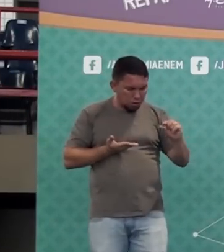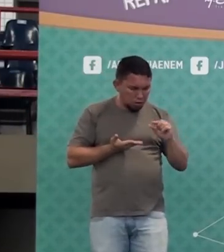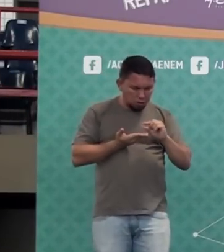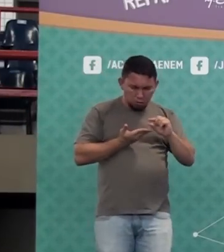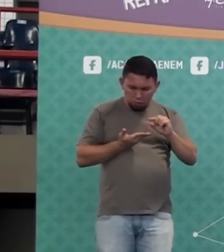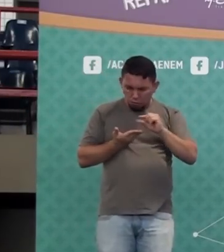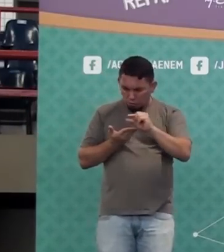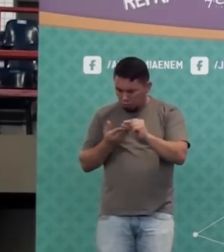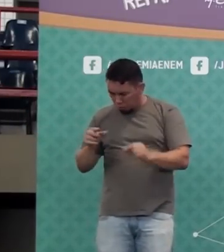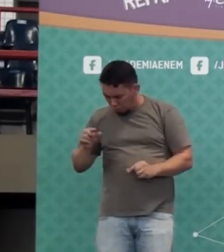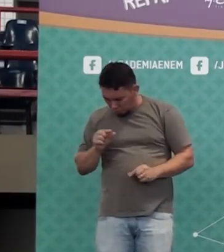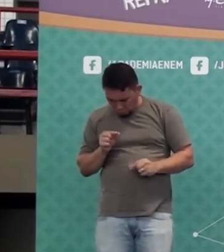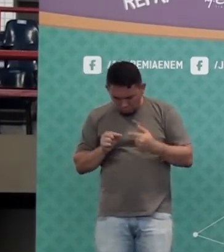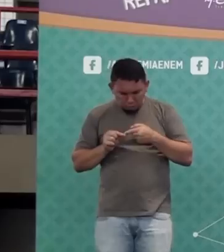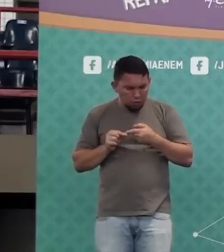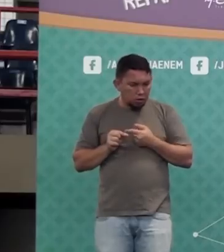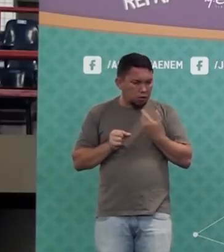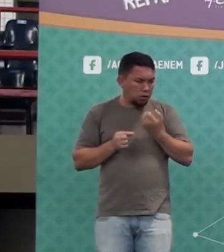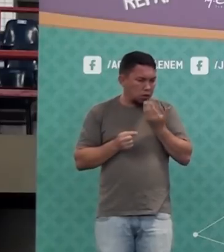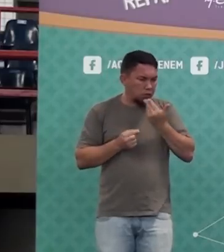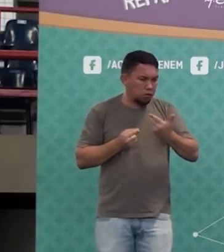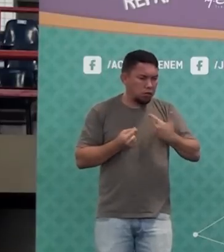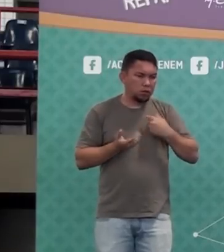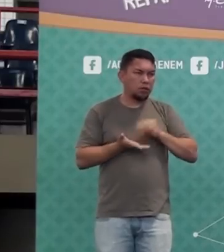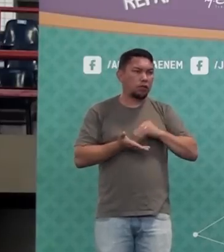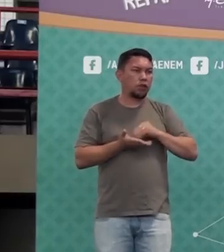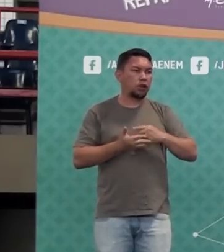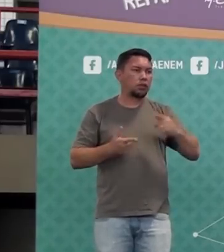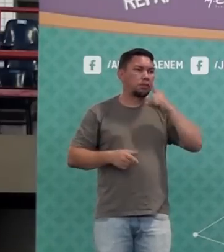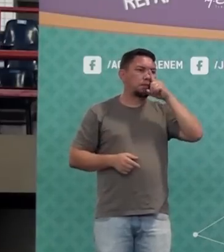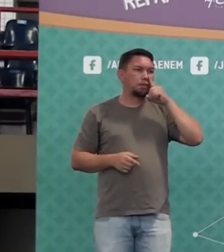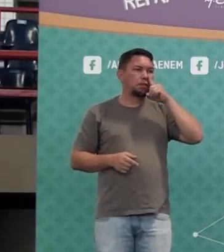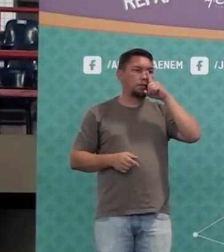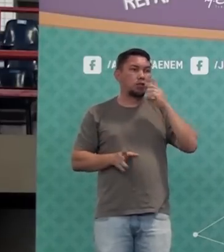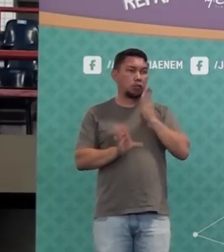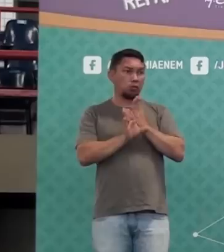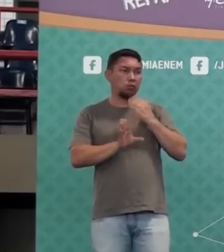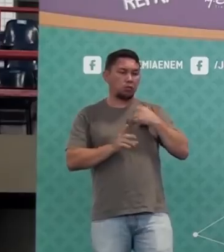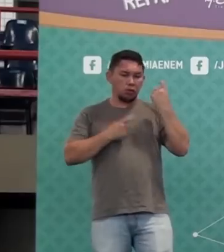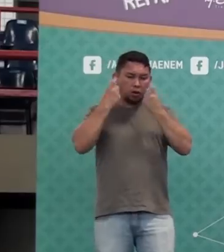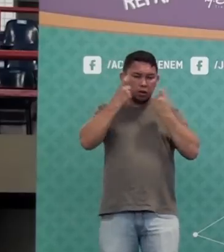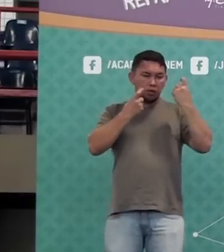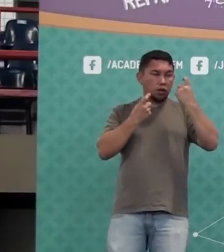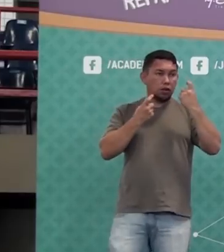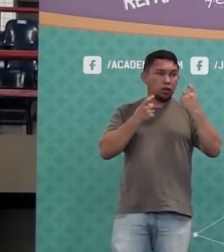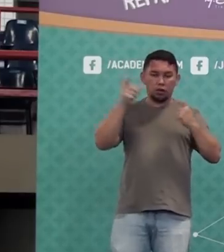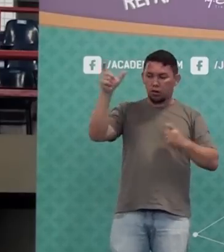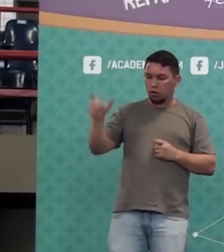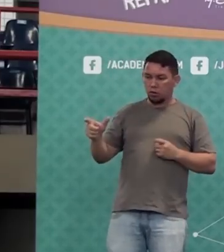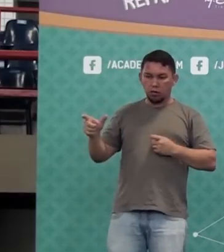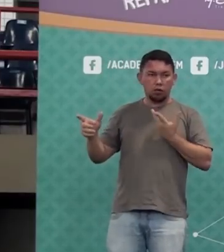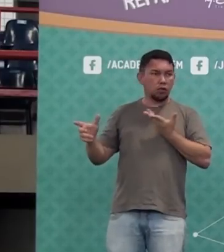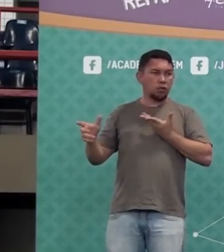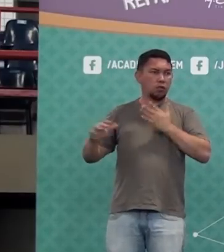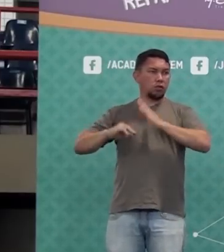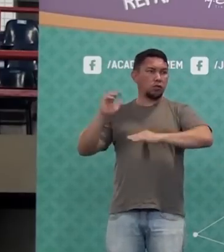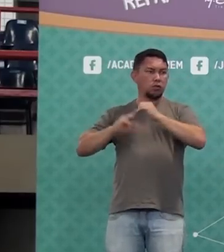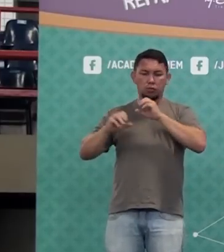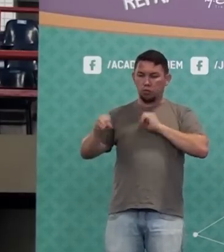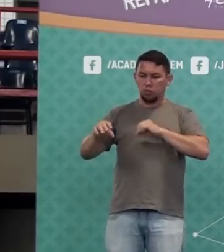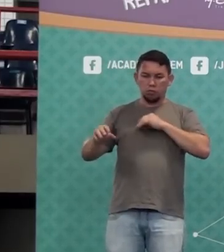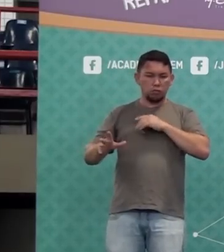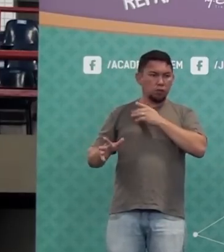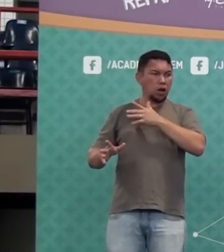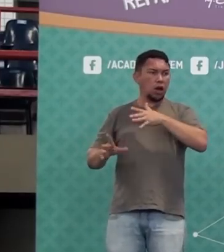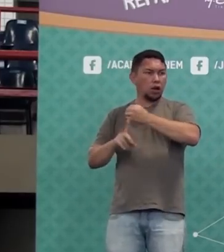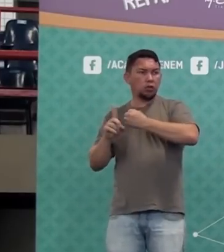sobreviver. E isso é grave, porque todo professor, em uma nação que é preocupada com a qualificação da educação do seu povo,